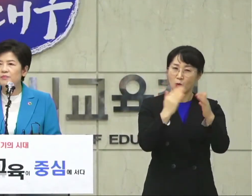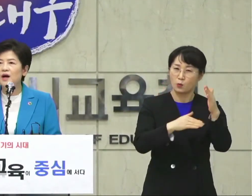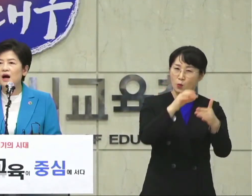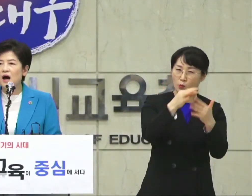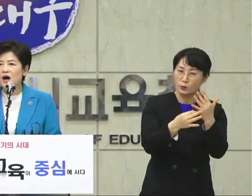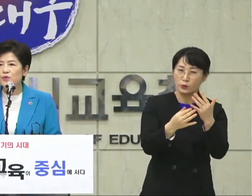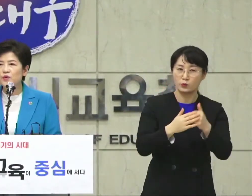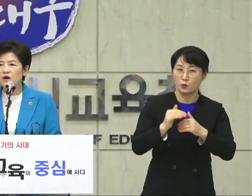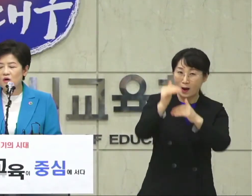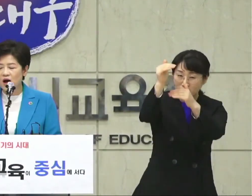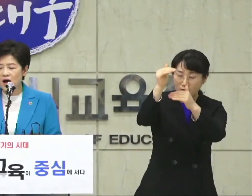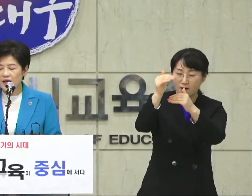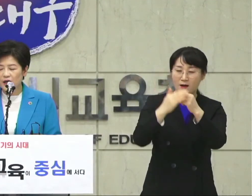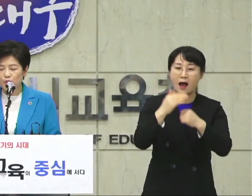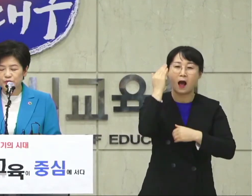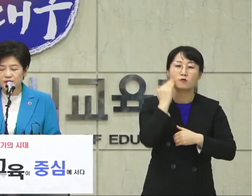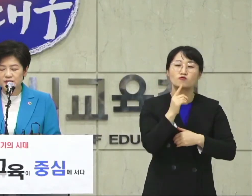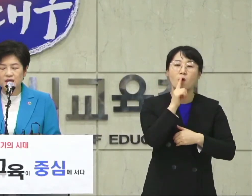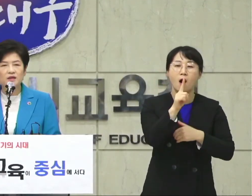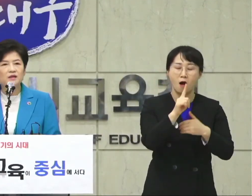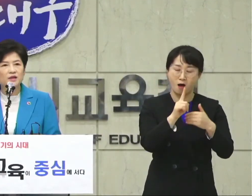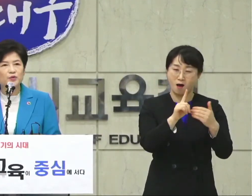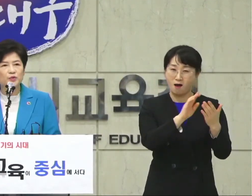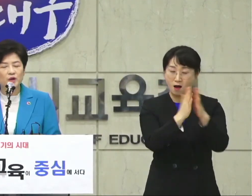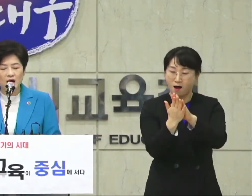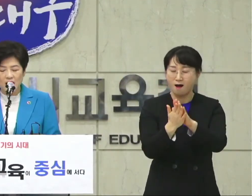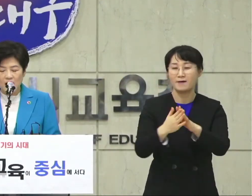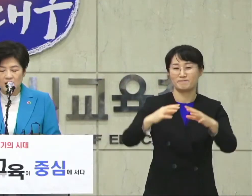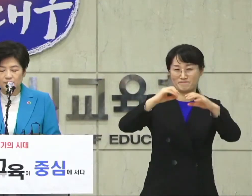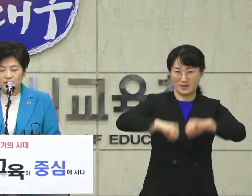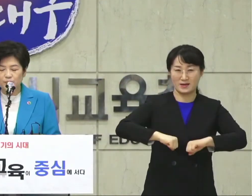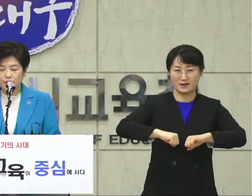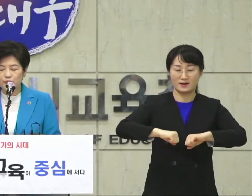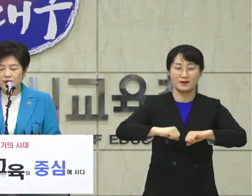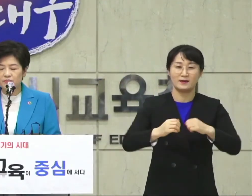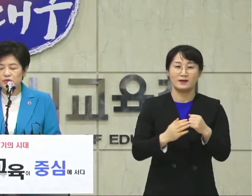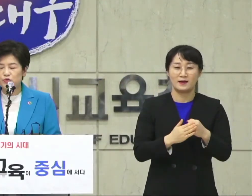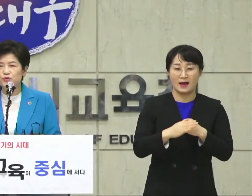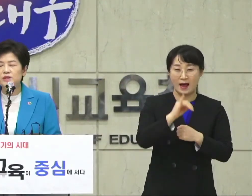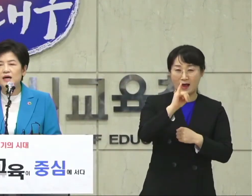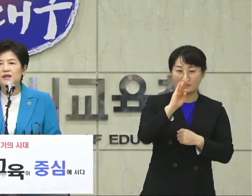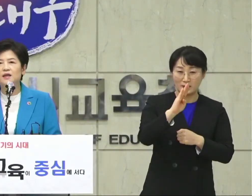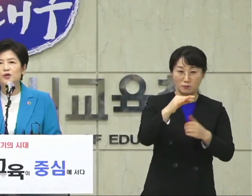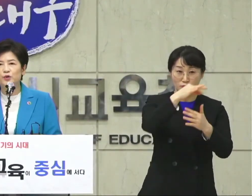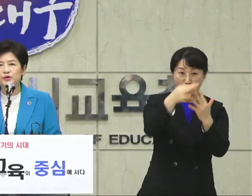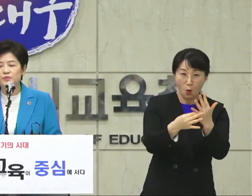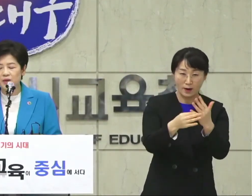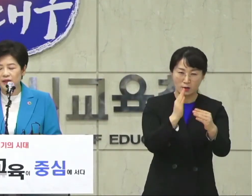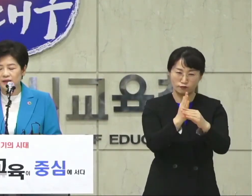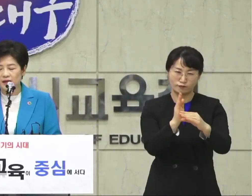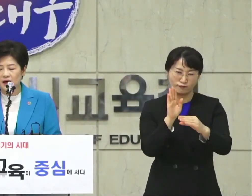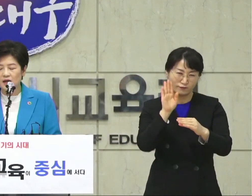디플로마 프로그램 한국어화 MOC 체결 이후 IB 프로그램